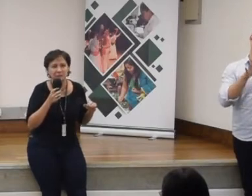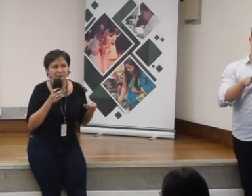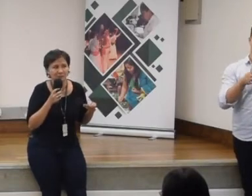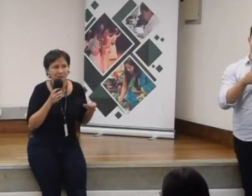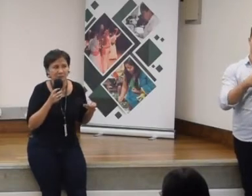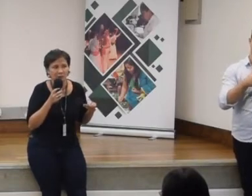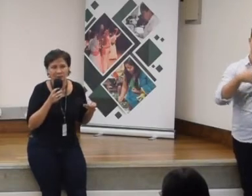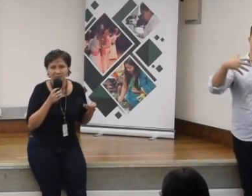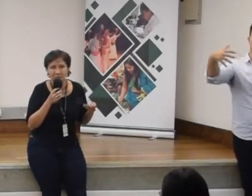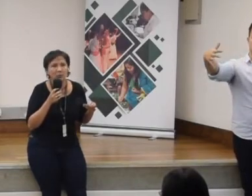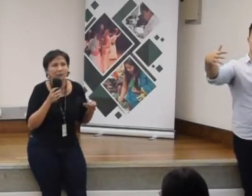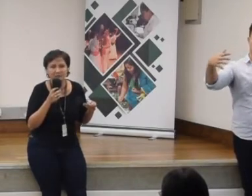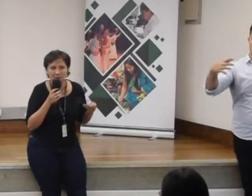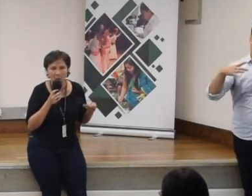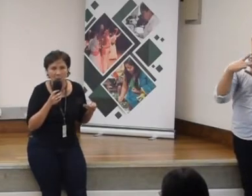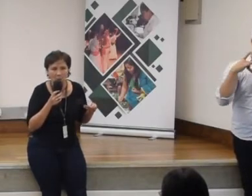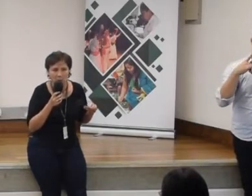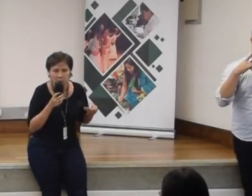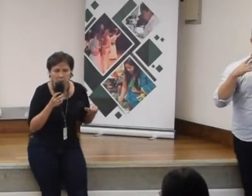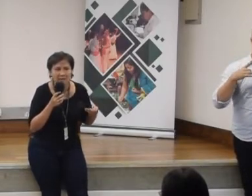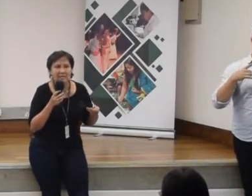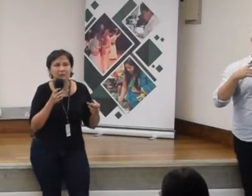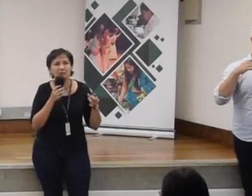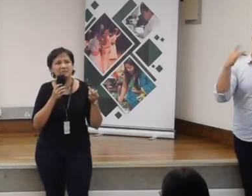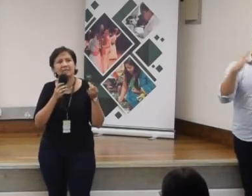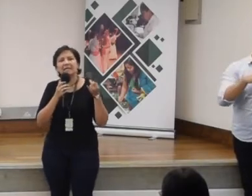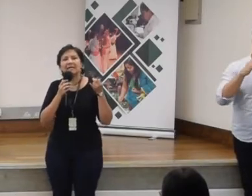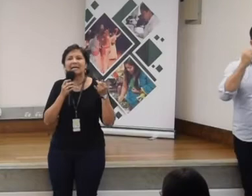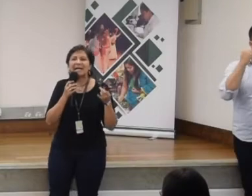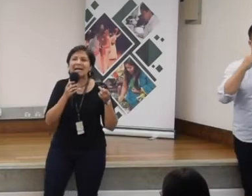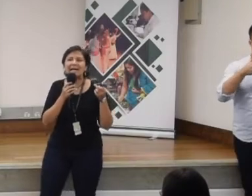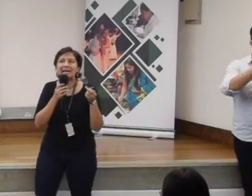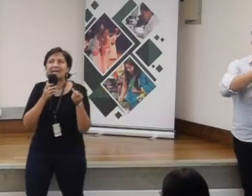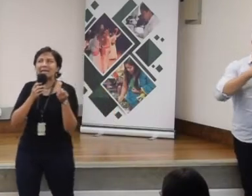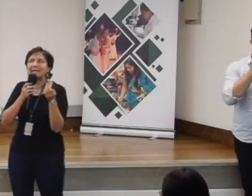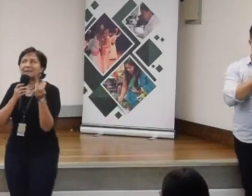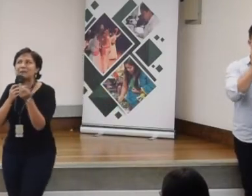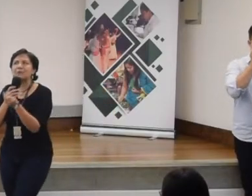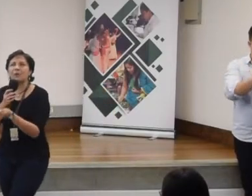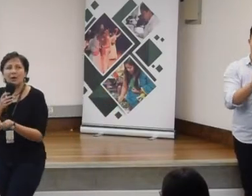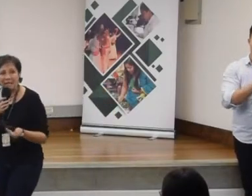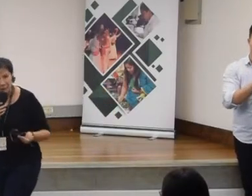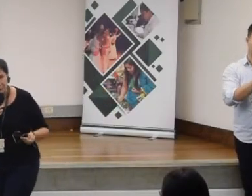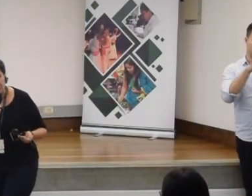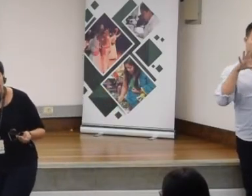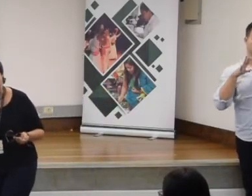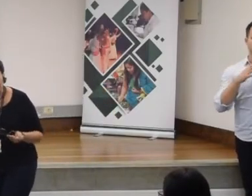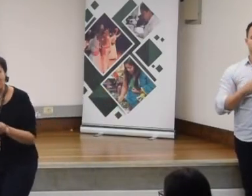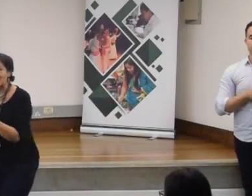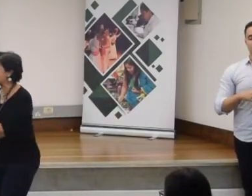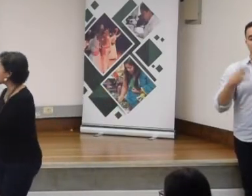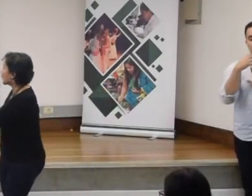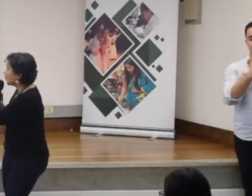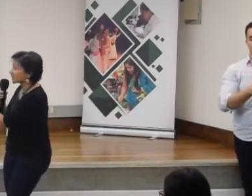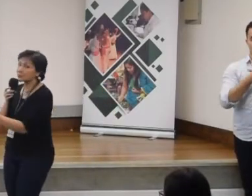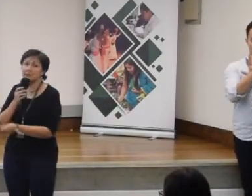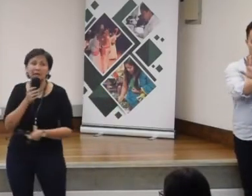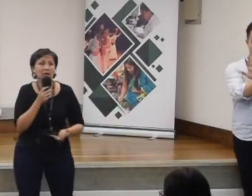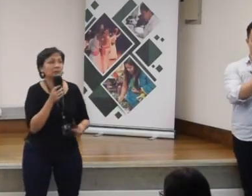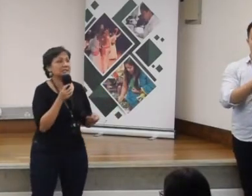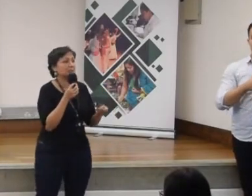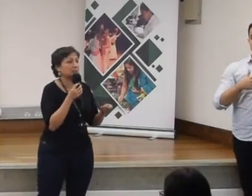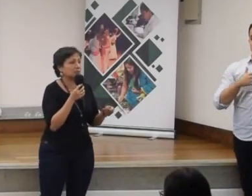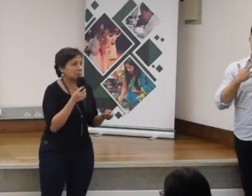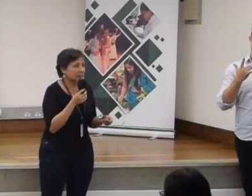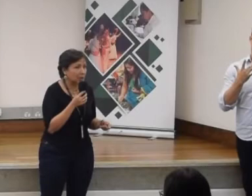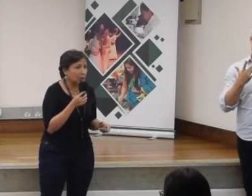ir a estos espacios de formación, de trabajo conjunto. Entonces, el infográfico va a ser un